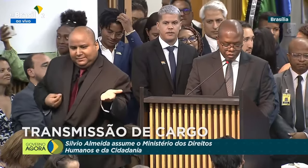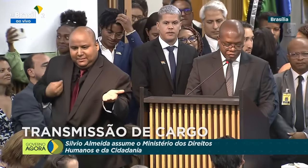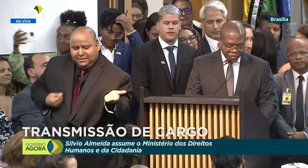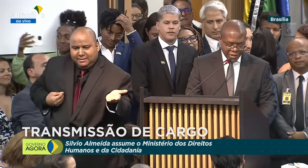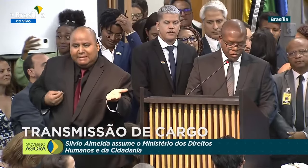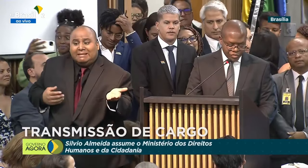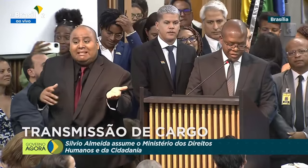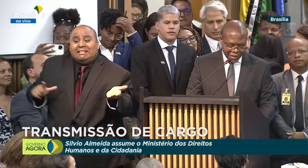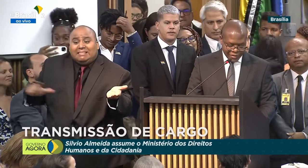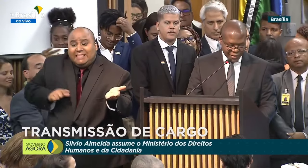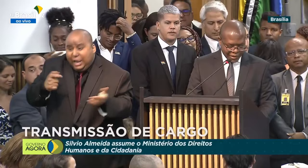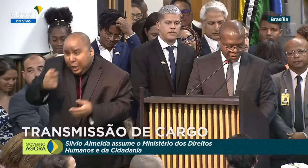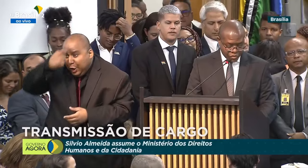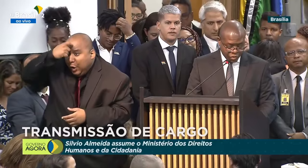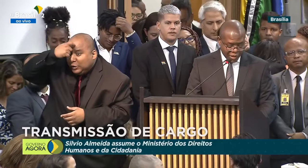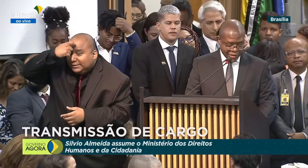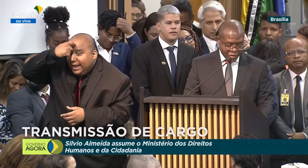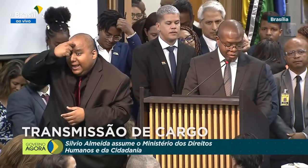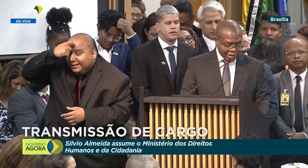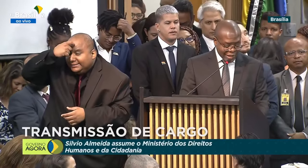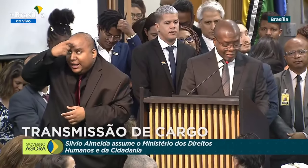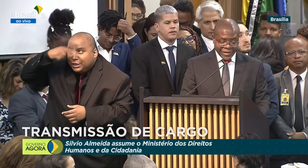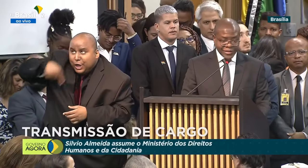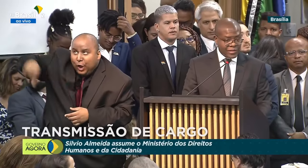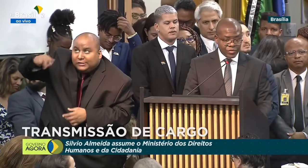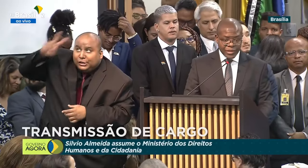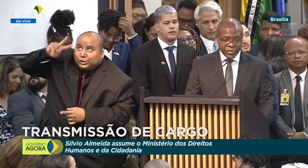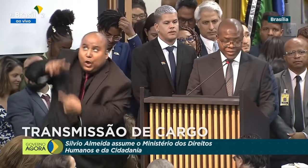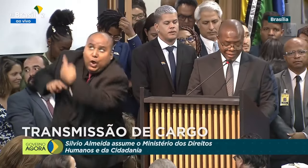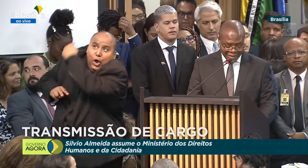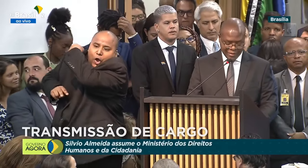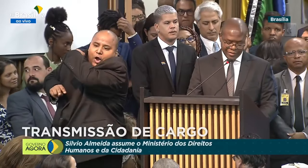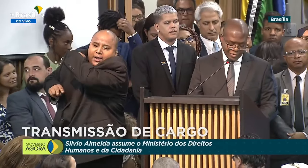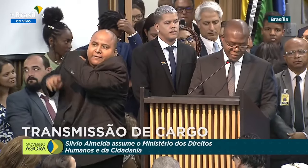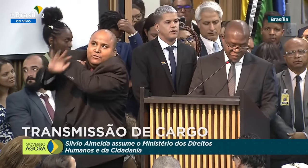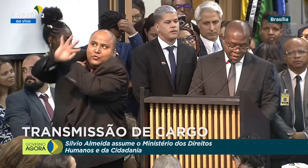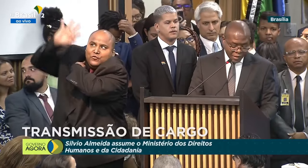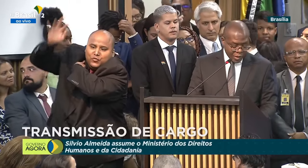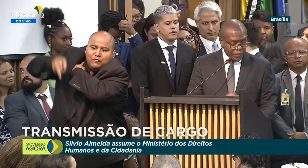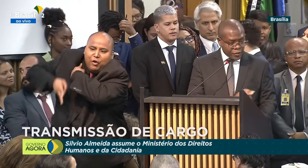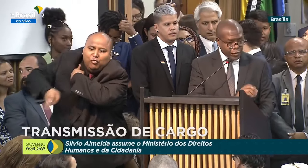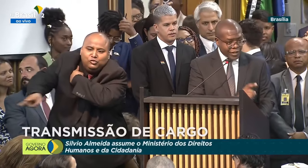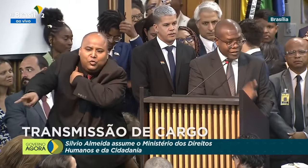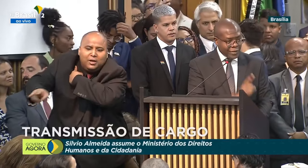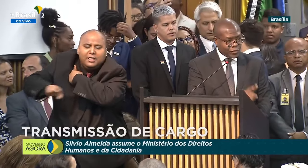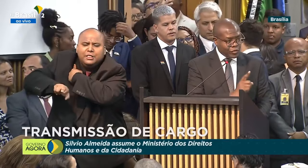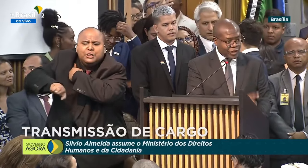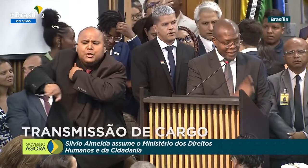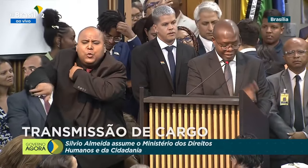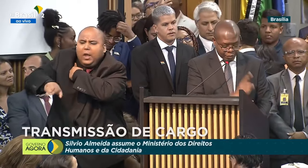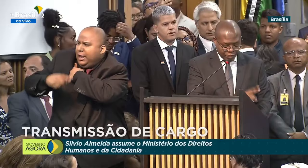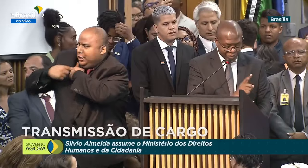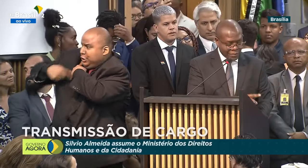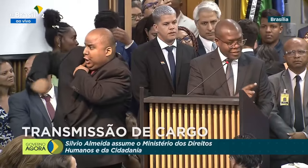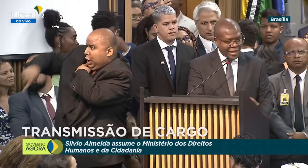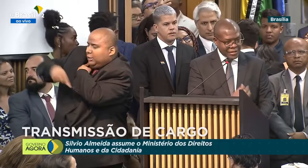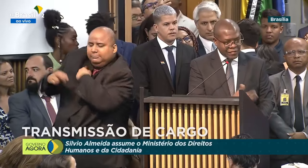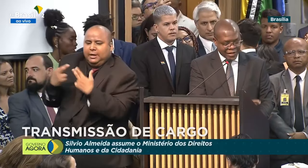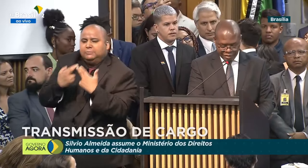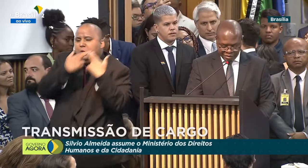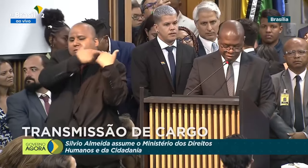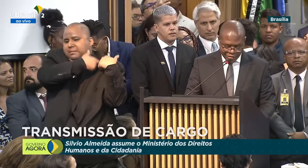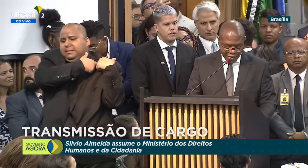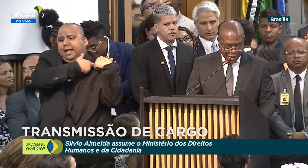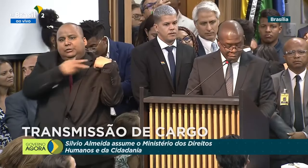temos enfim a consciência que as histórias a nós ligadas ainda estão sendo escritas não apenas porque temos nós a responsabilidade